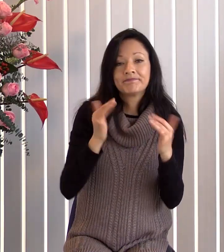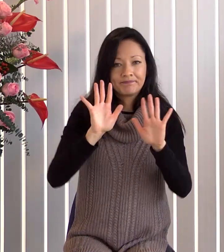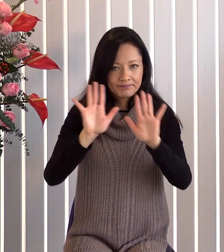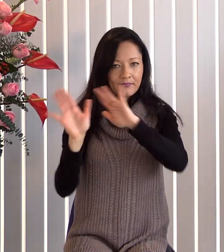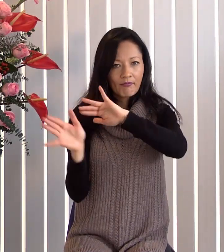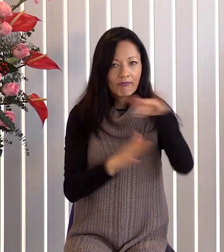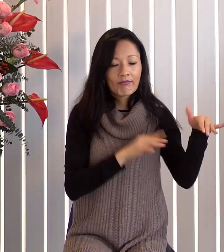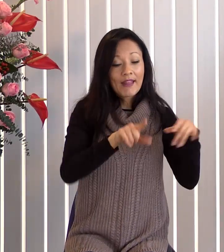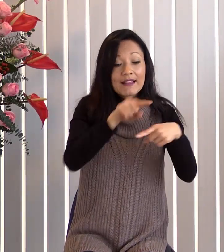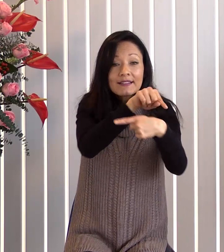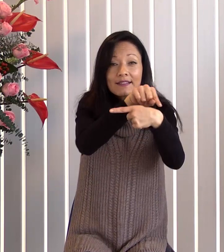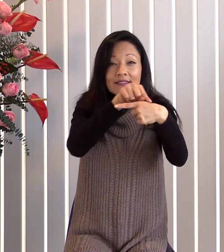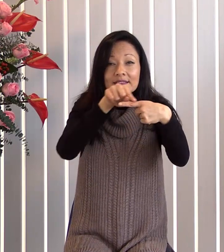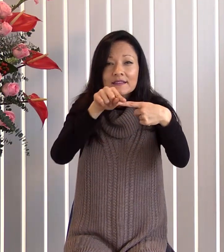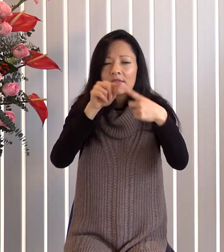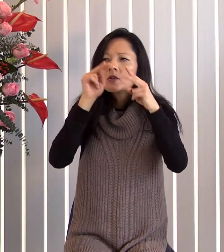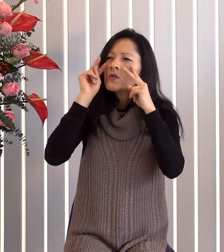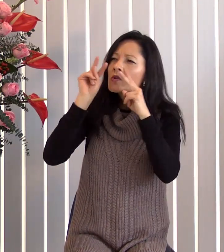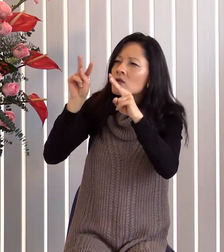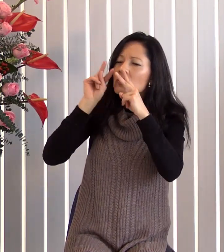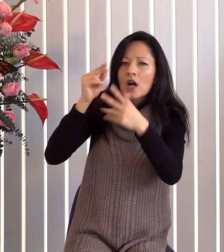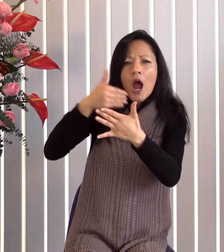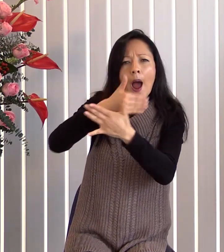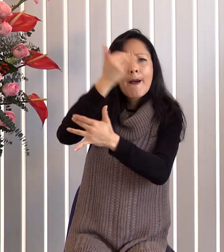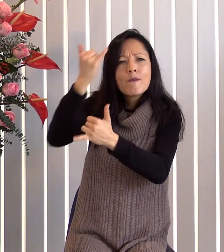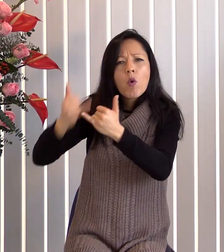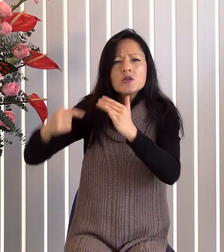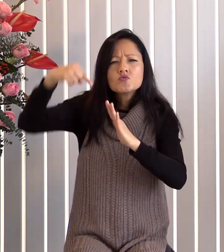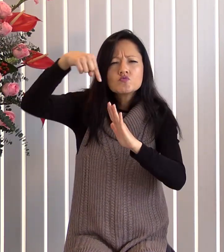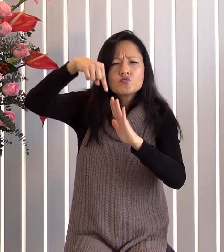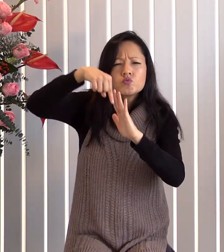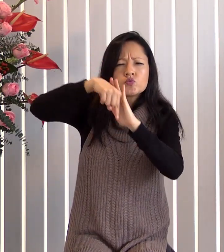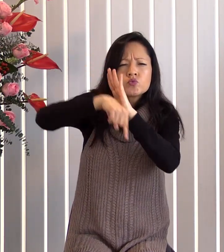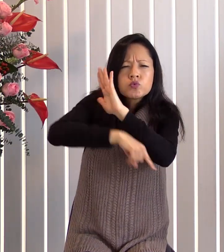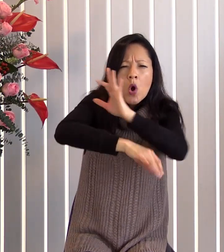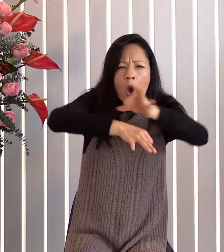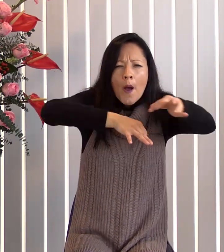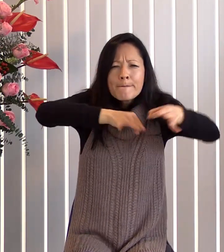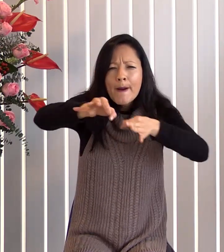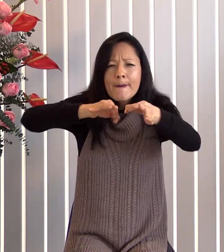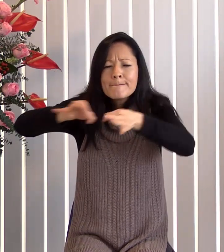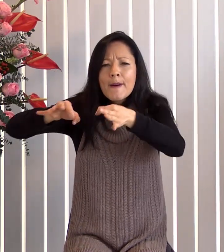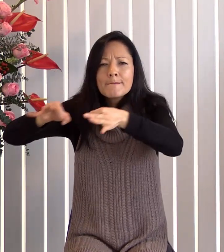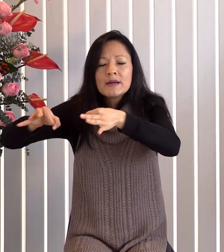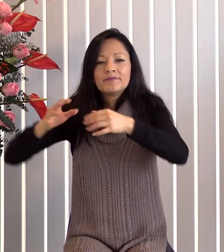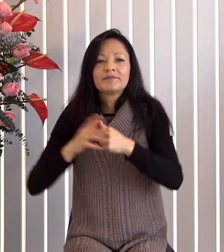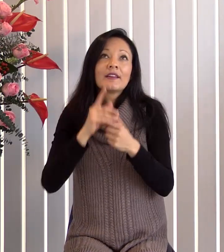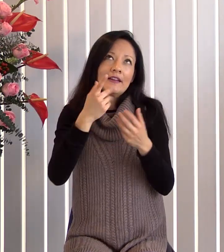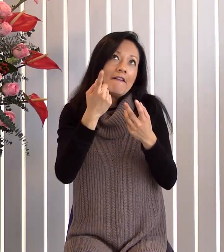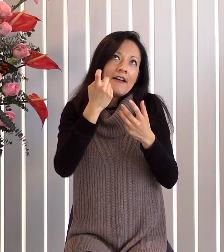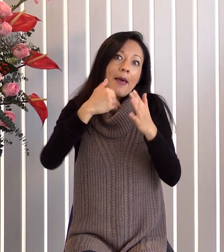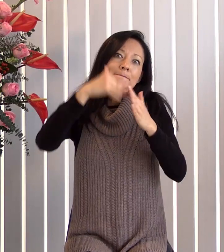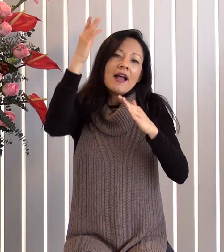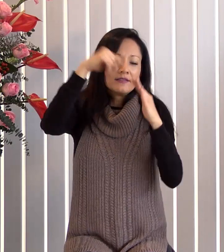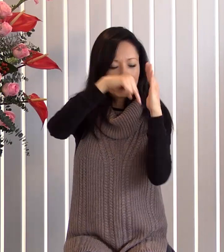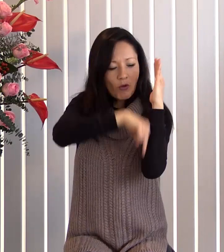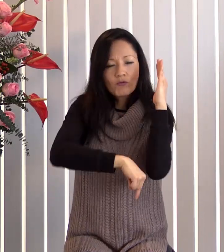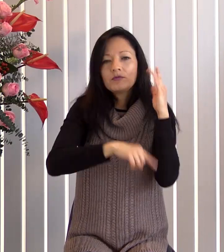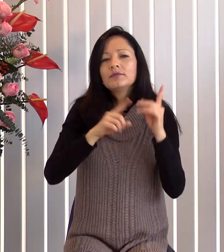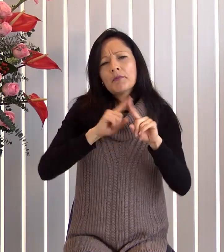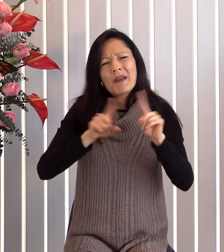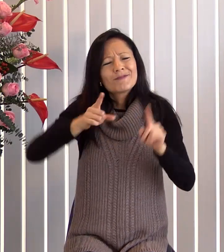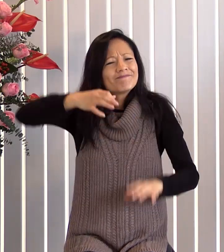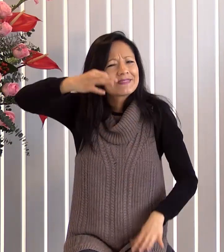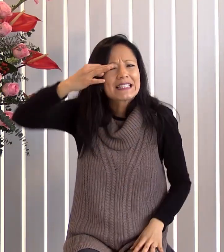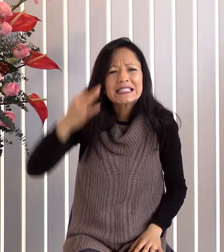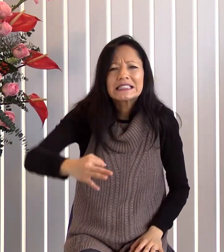no solamente mirando el Apocalipsis. Mire, ese no es un estudio exhaustivo de Apocalipsis.